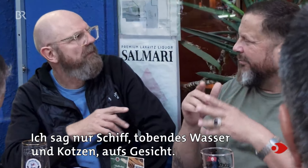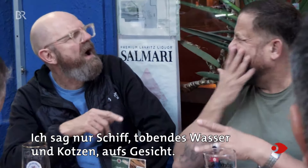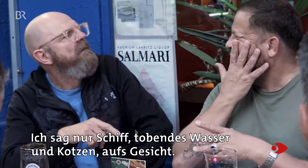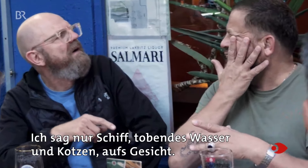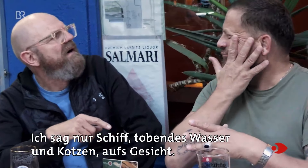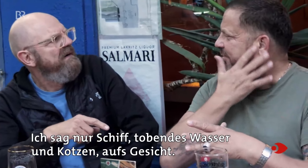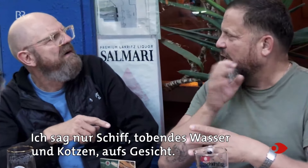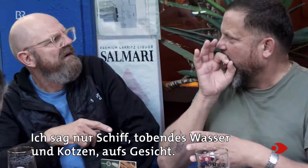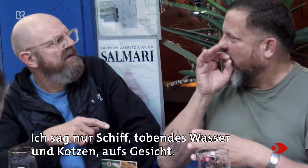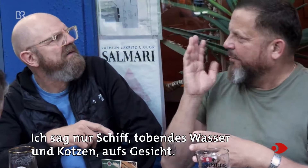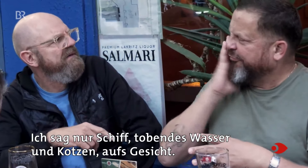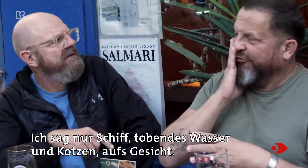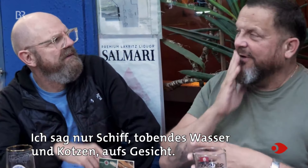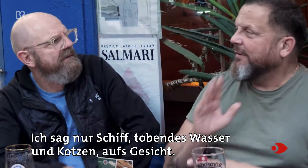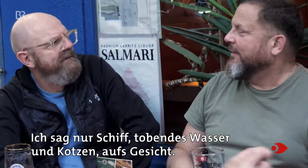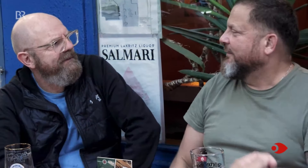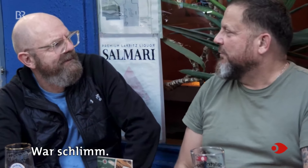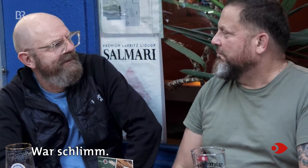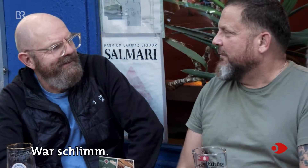tobendes Wasser und Kotzen. Aufs Gesicht. War schlimm.